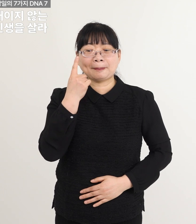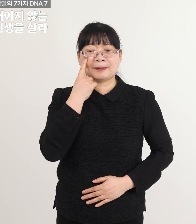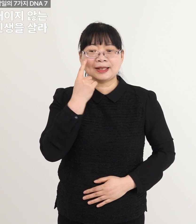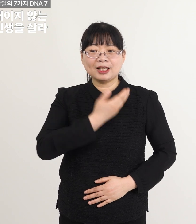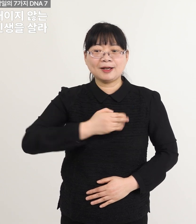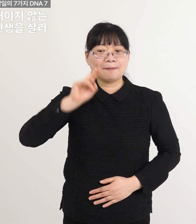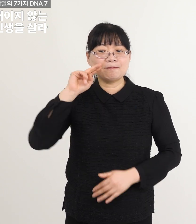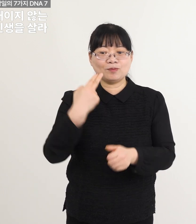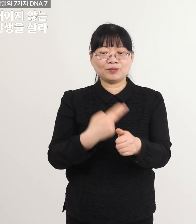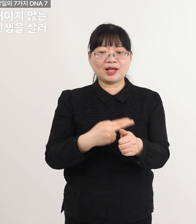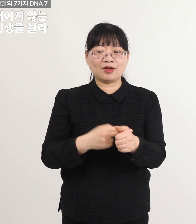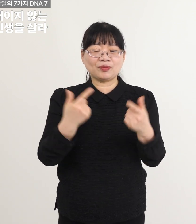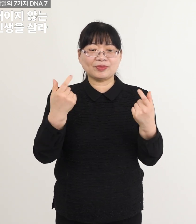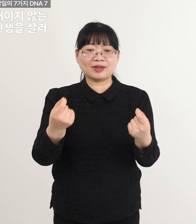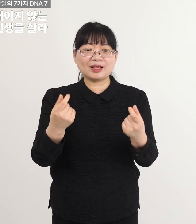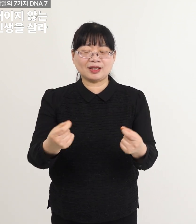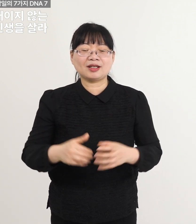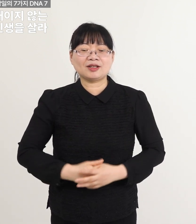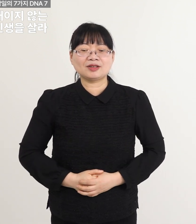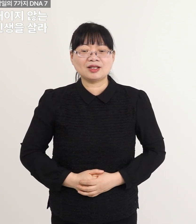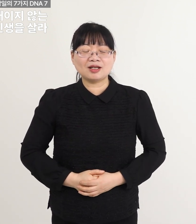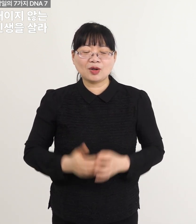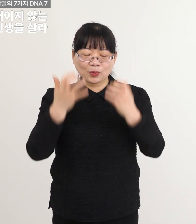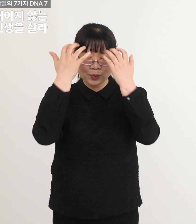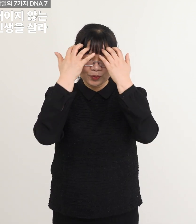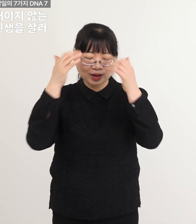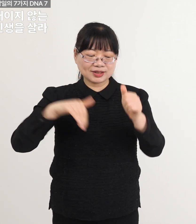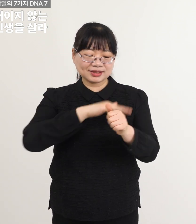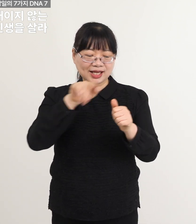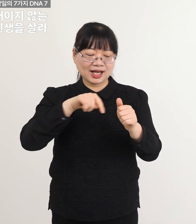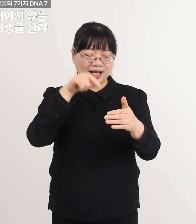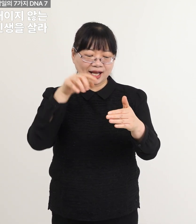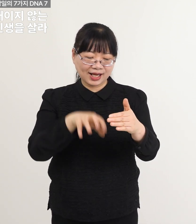사도 바울이 그런 공고한 상황 속에서도